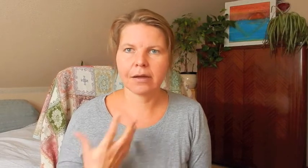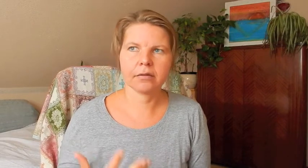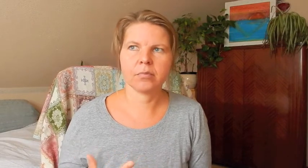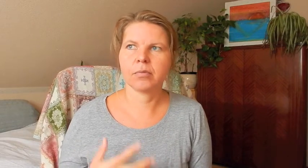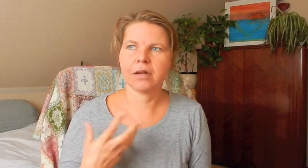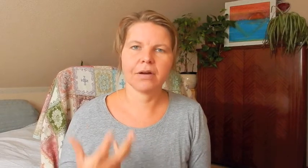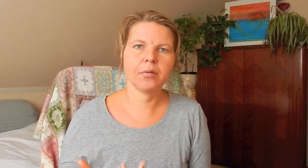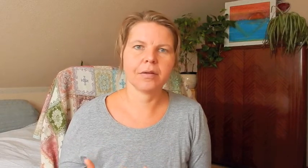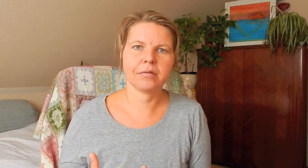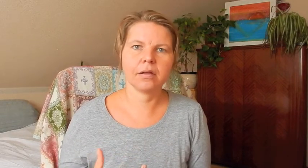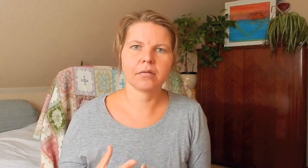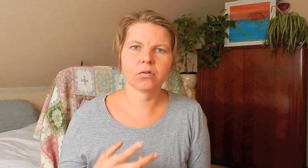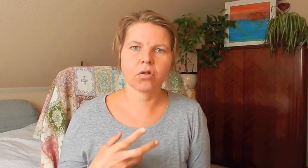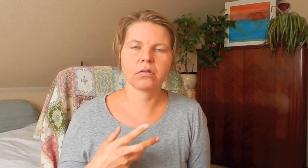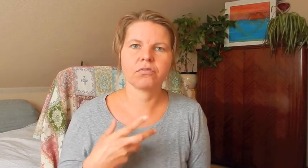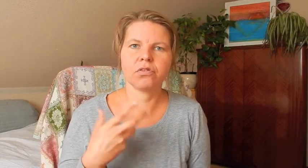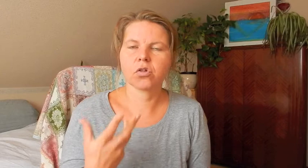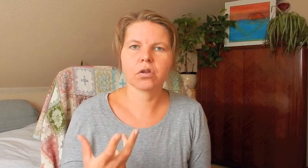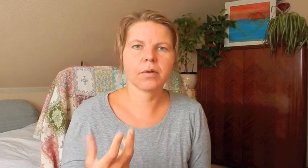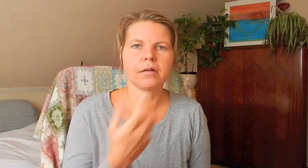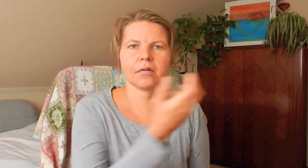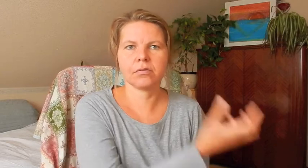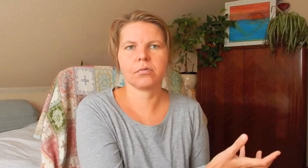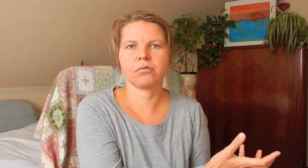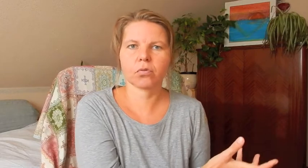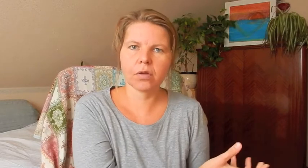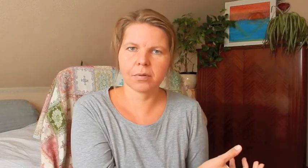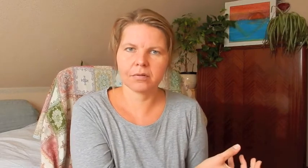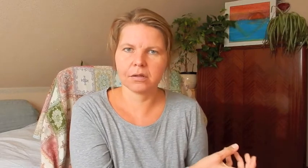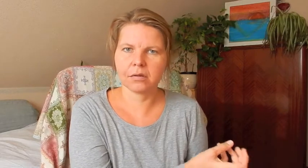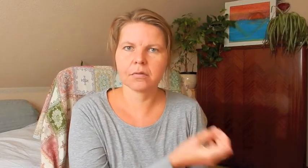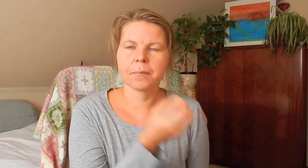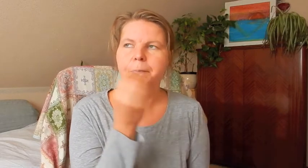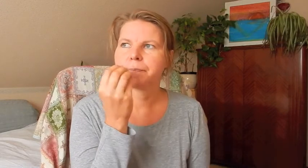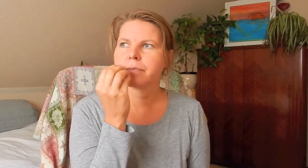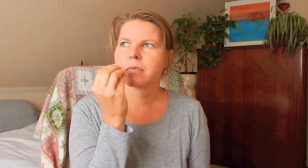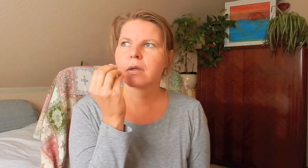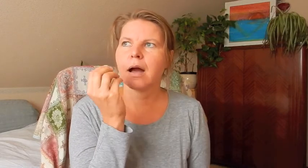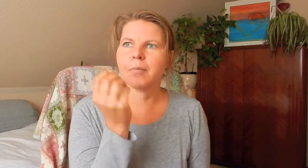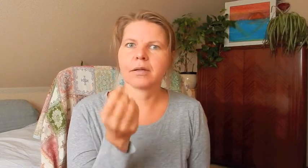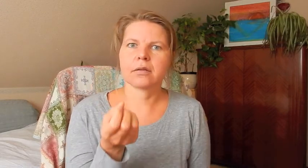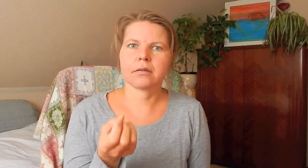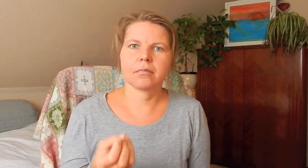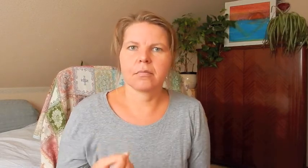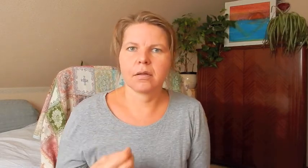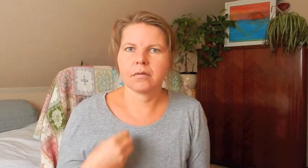Sachen, die mir mittlerweile passieren, sind schon viel schlimmer als das, was mir früher passiert ist. Aber